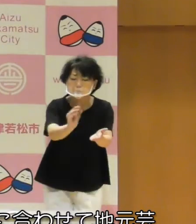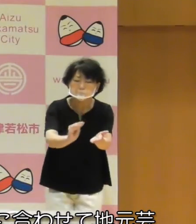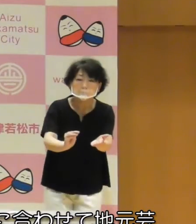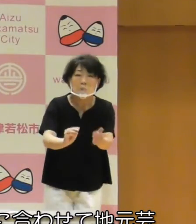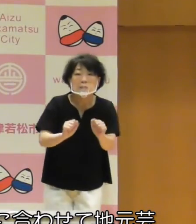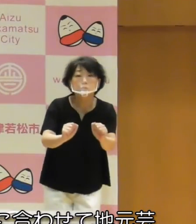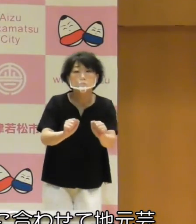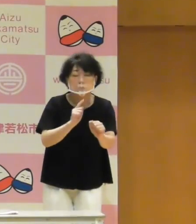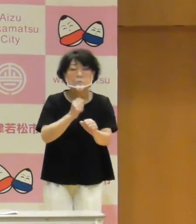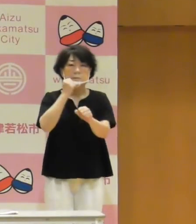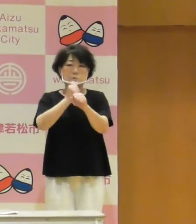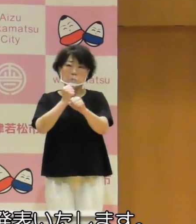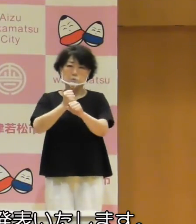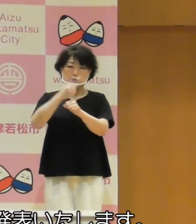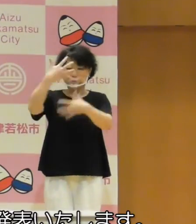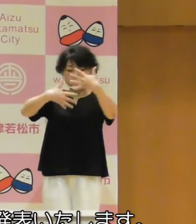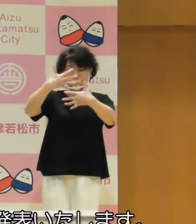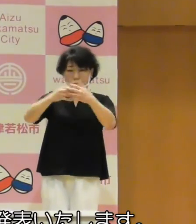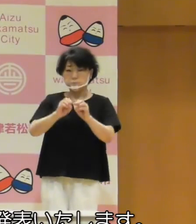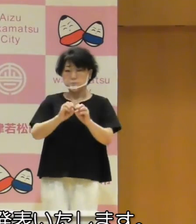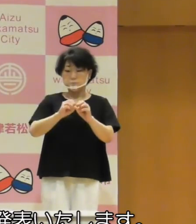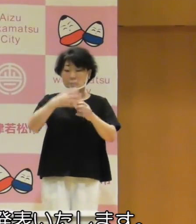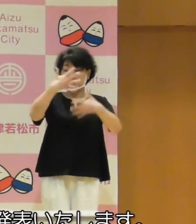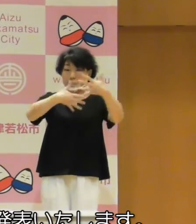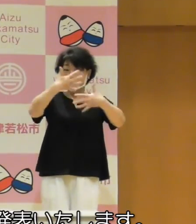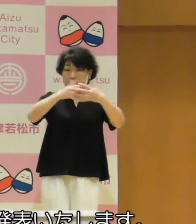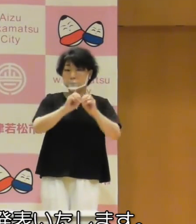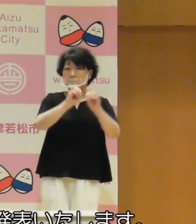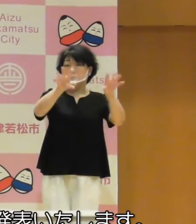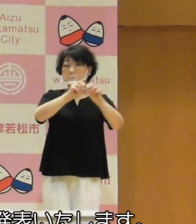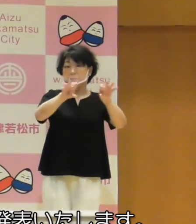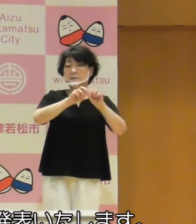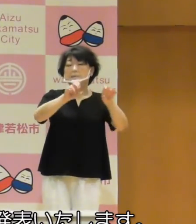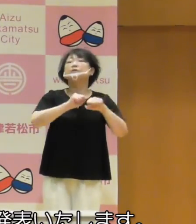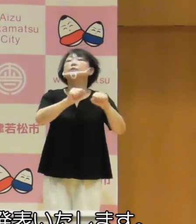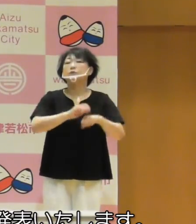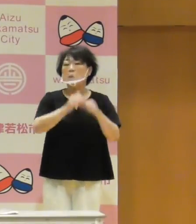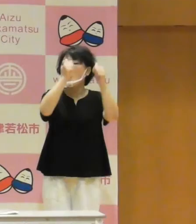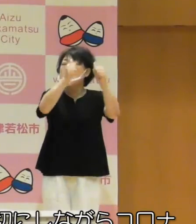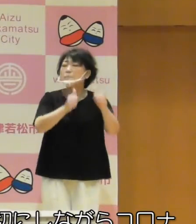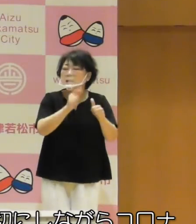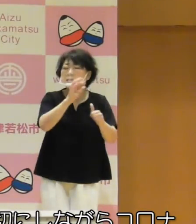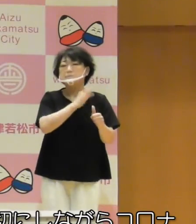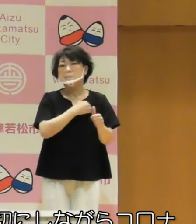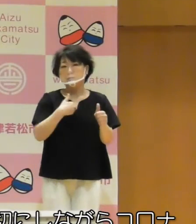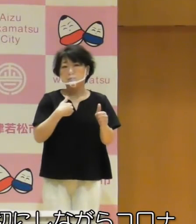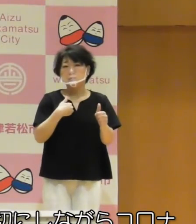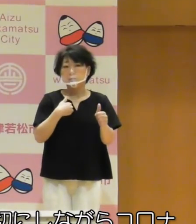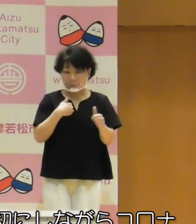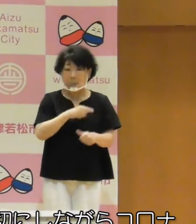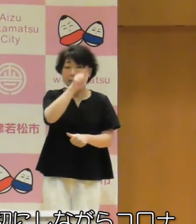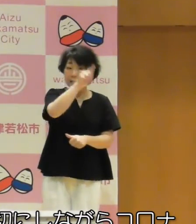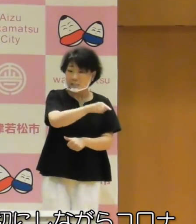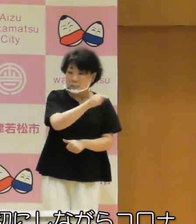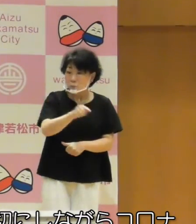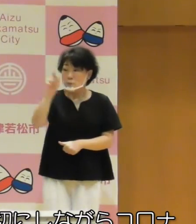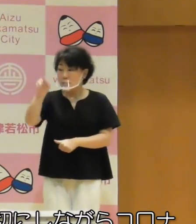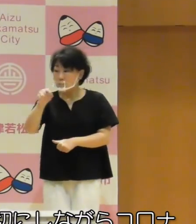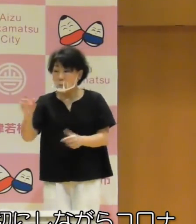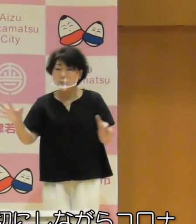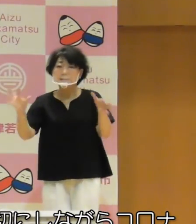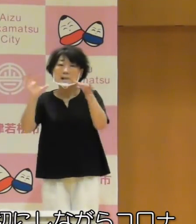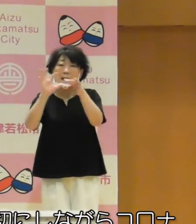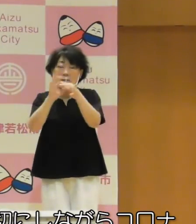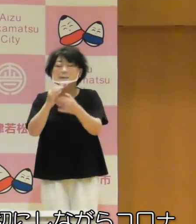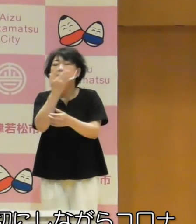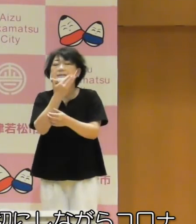行った様子を撮影し、映像作品としてホームページで発表いたします。いずれも人と人とのつながりを大切にし